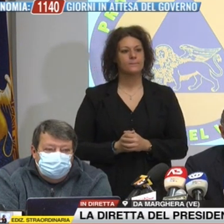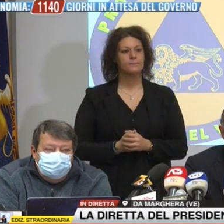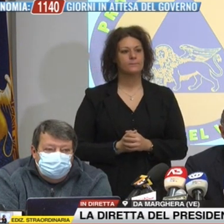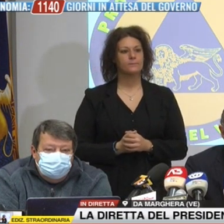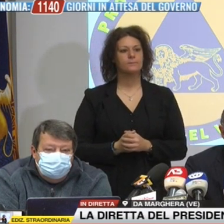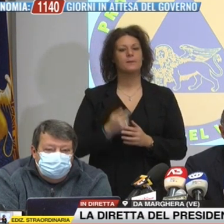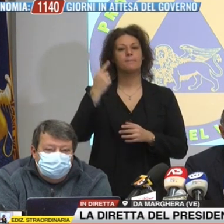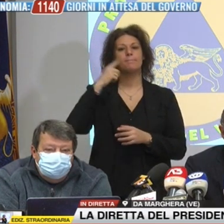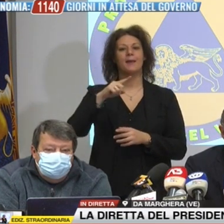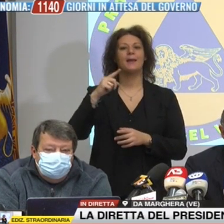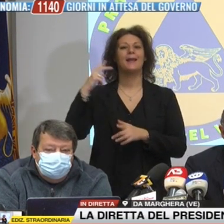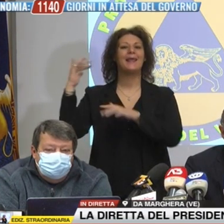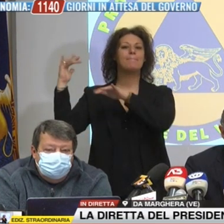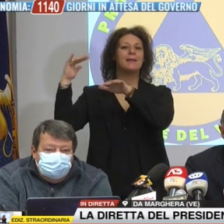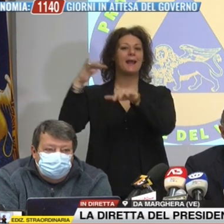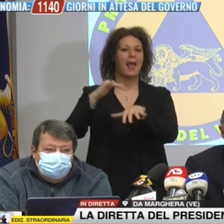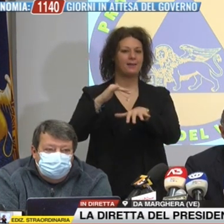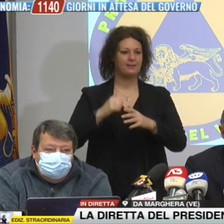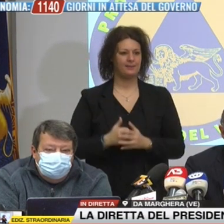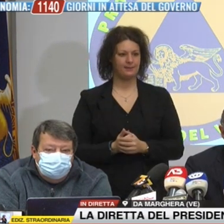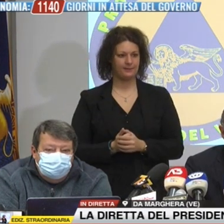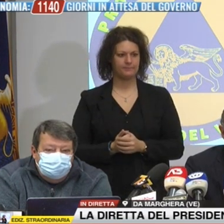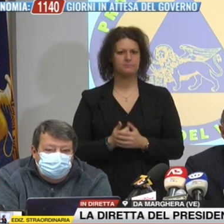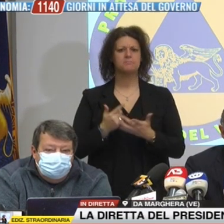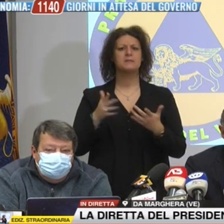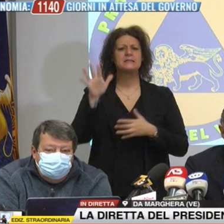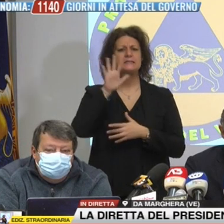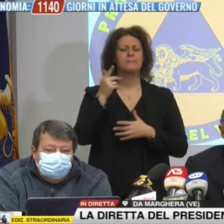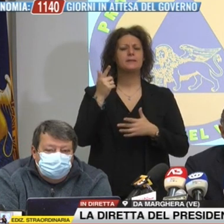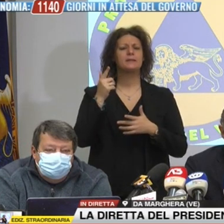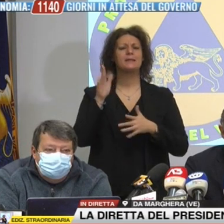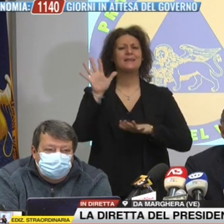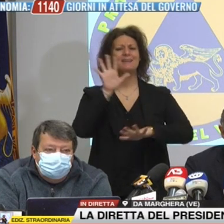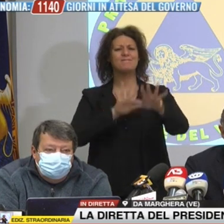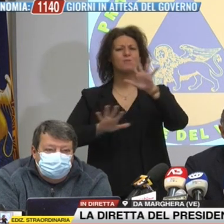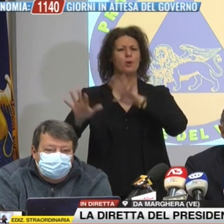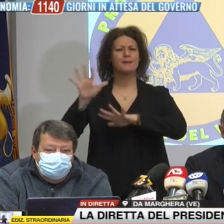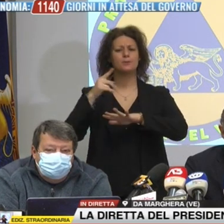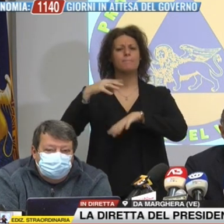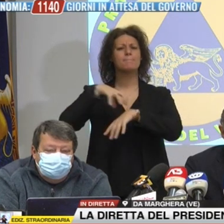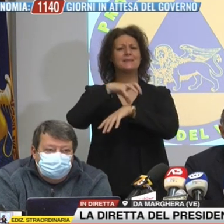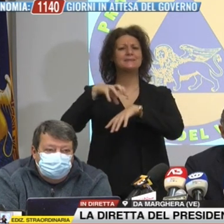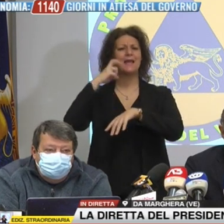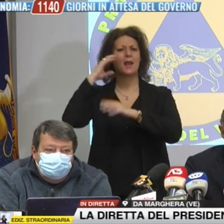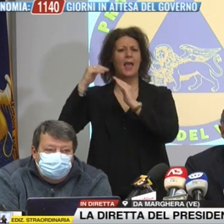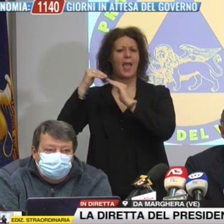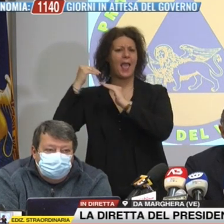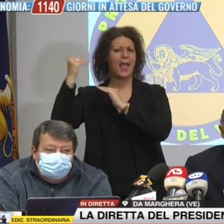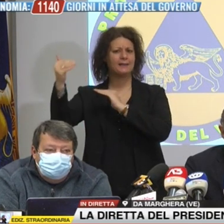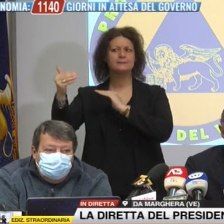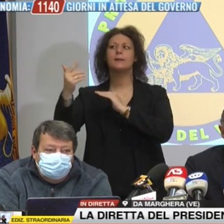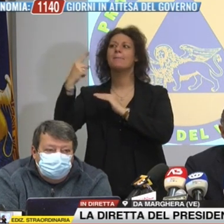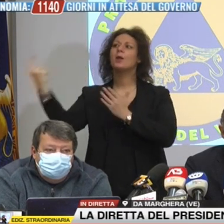cioè quello degli emigranti. C'è un cortocircuito di informazioni a livello di Ministero degli Esteri sulle istruzioni da seguire per il